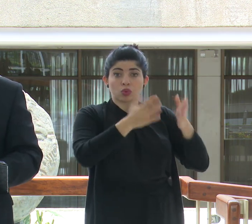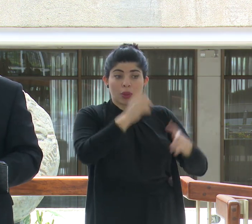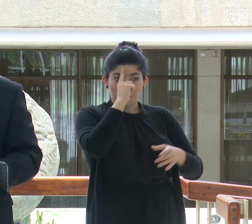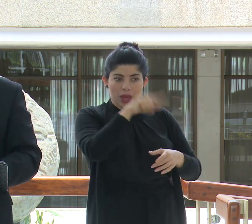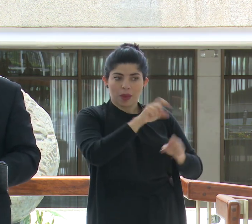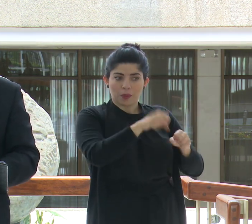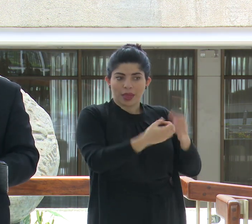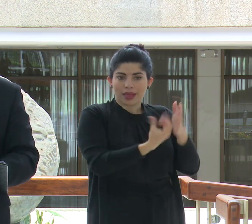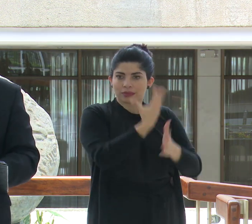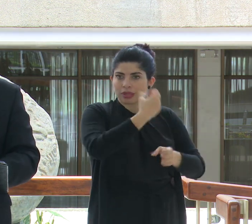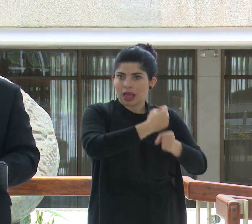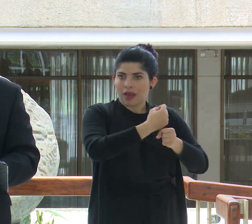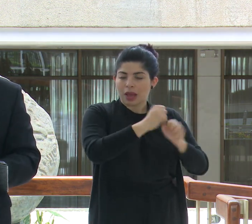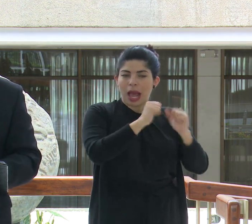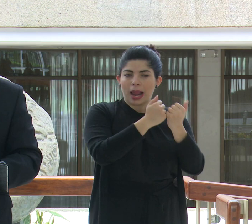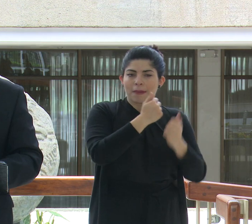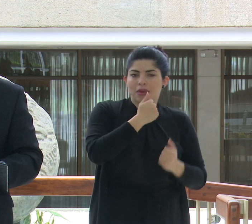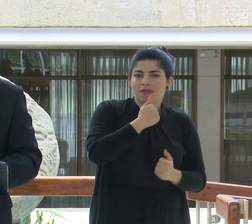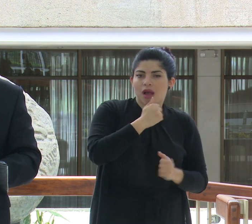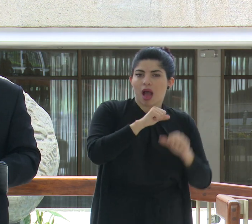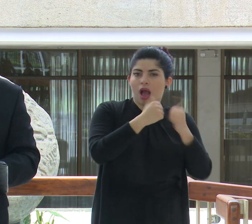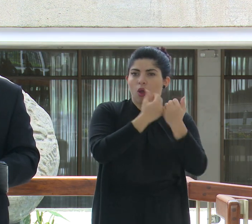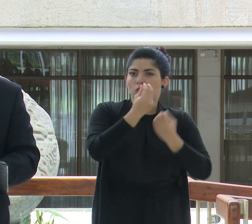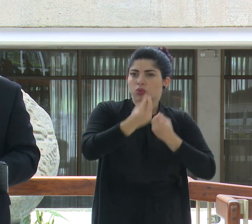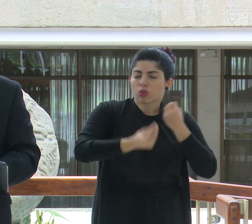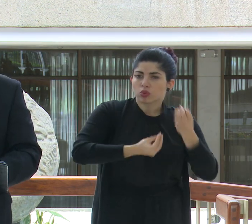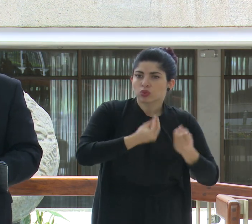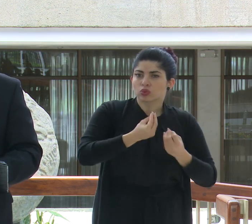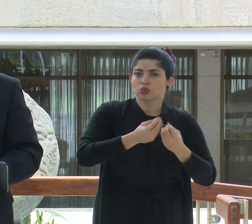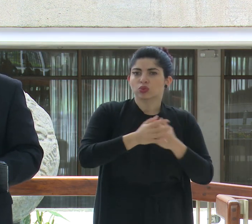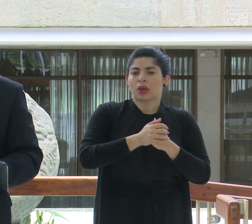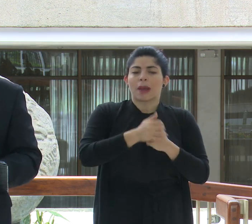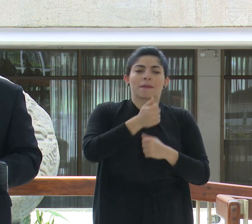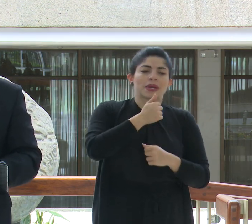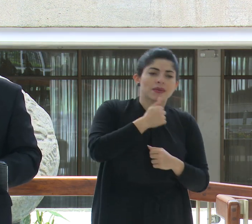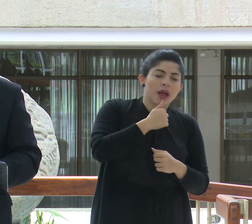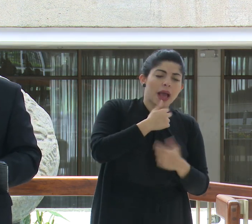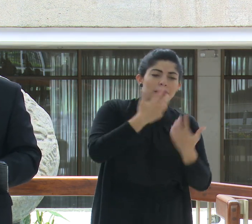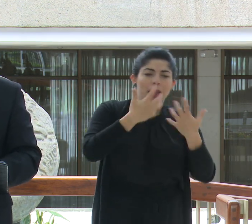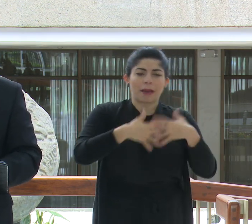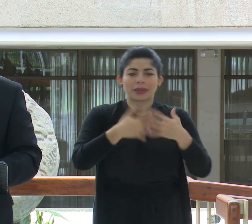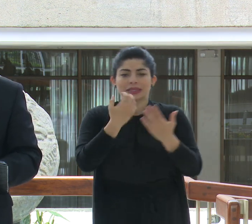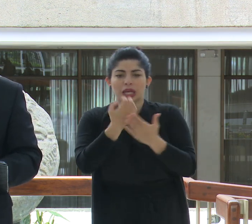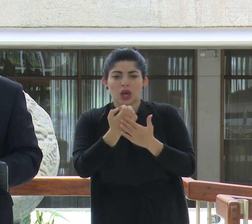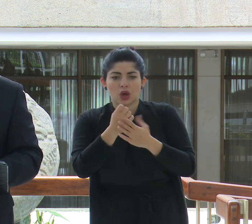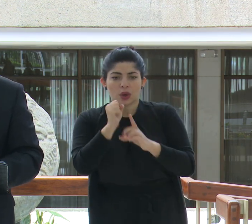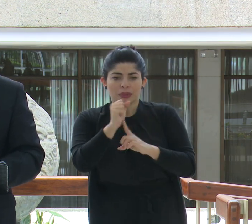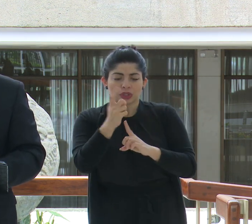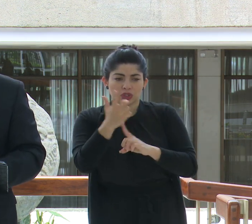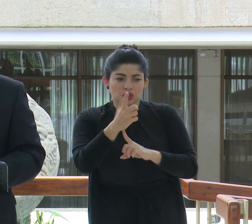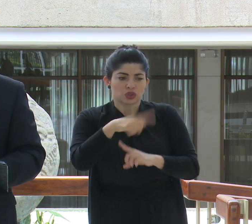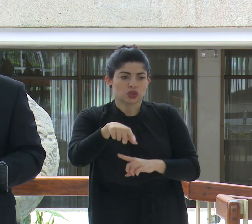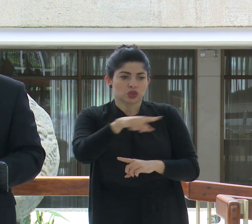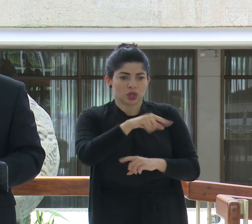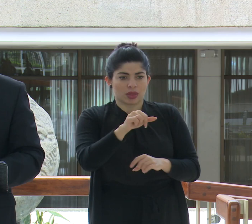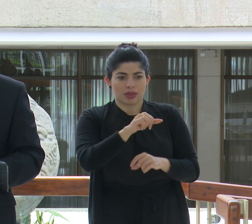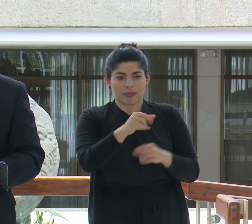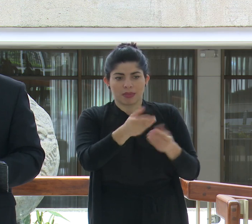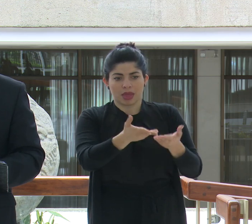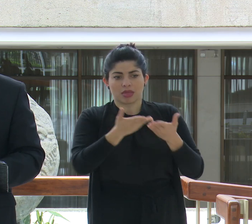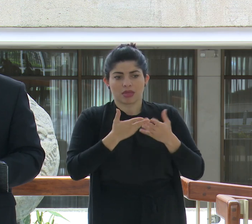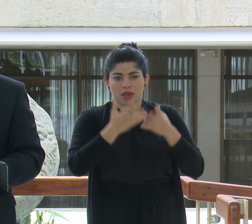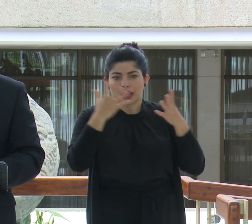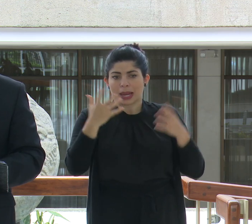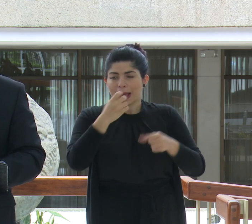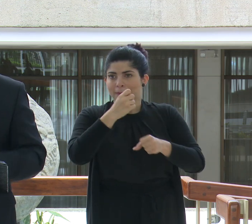generación de trabajo, en el sector privado, en el sector productivo, privado, empresas de la economía social que también generan importante cantidad